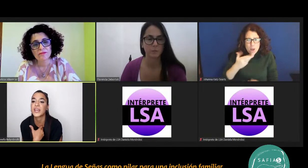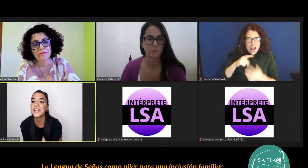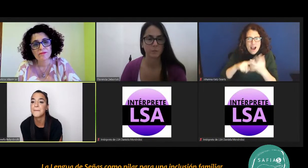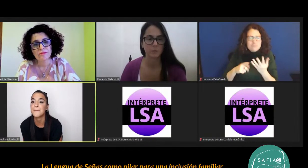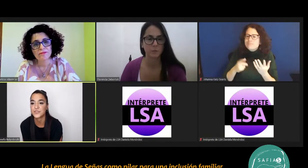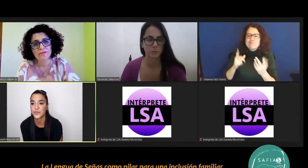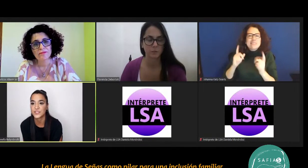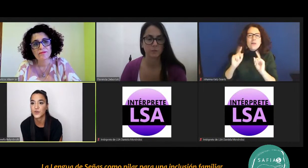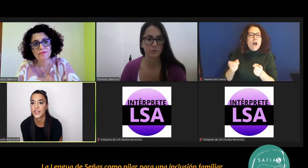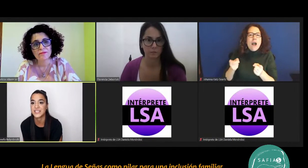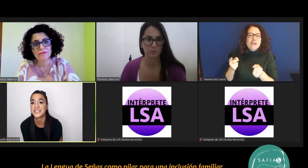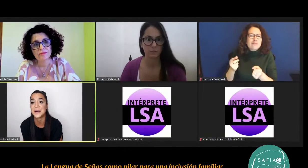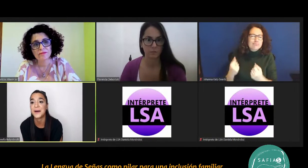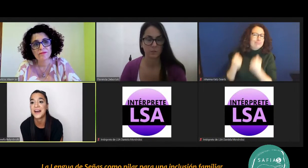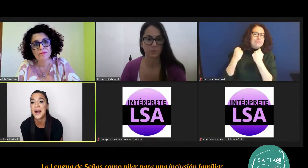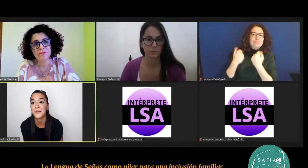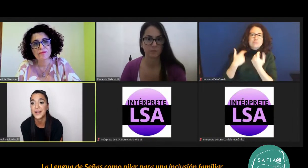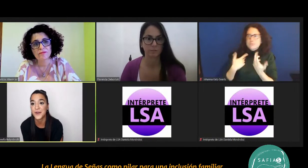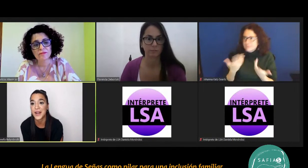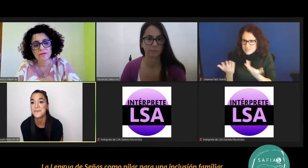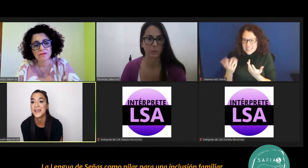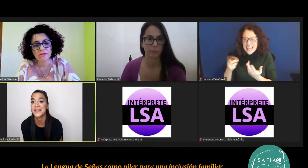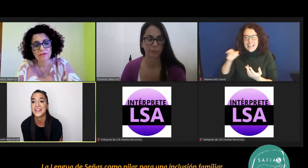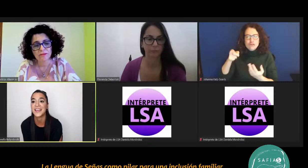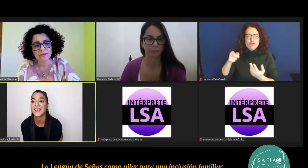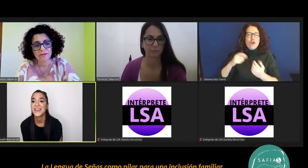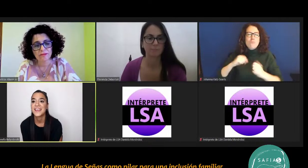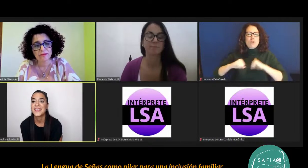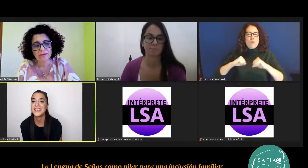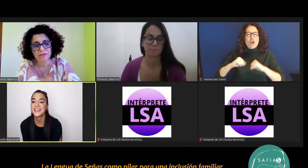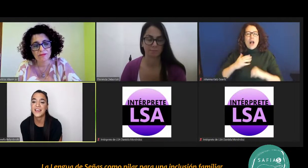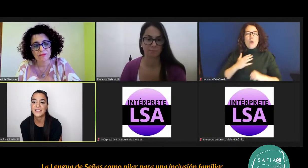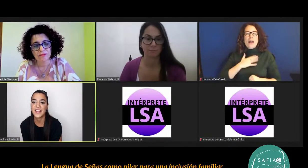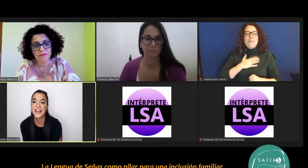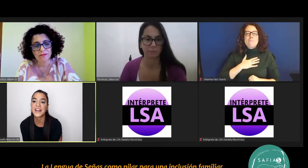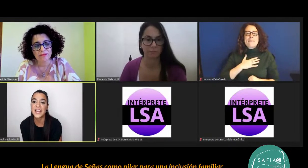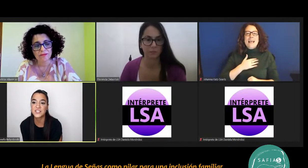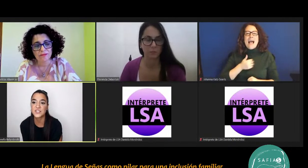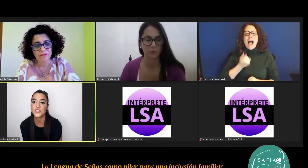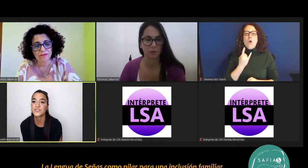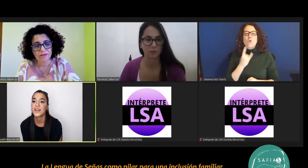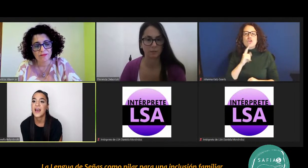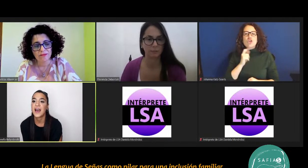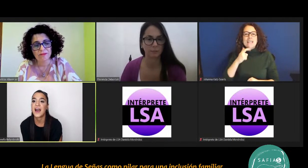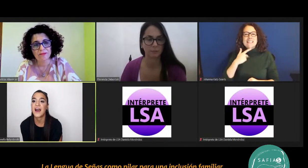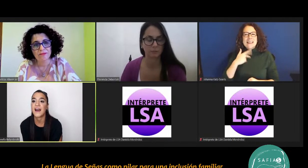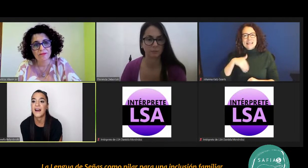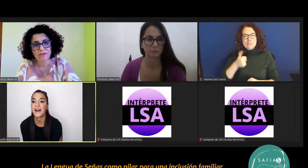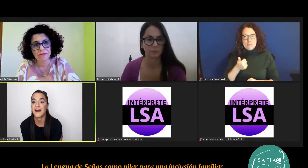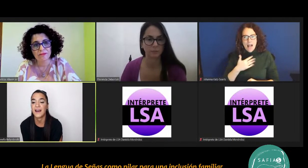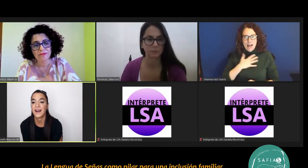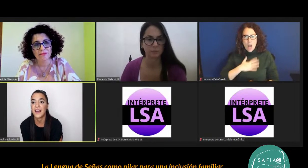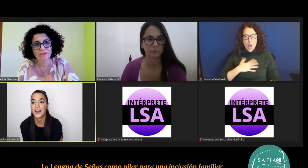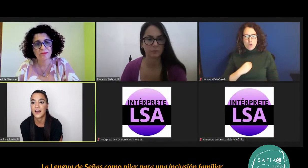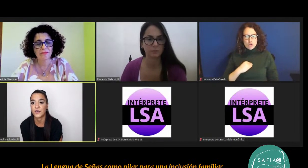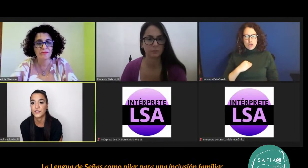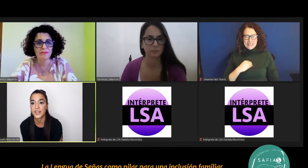no querían personas sordas, necesitaba hablar oralmente, y eran reacios